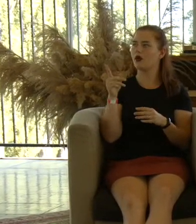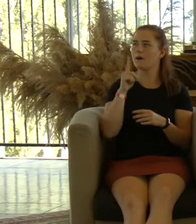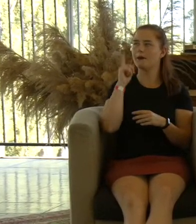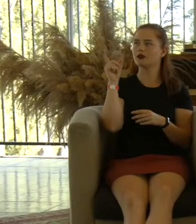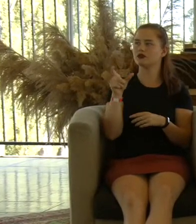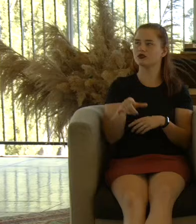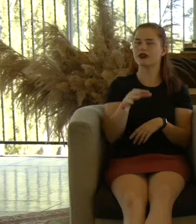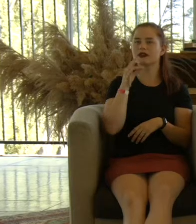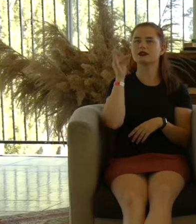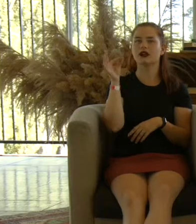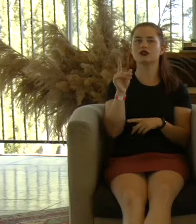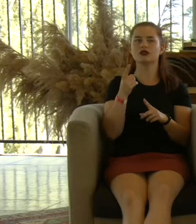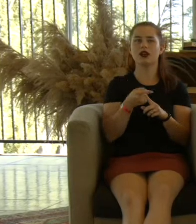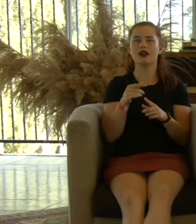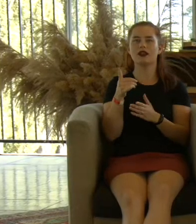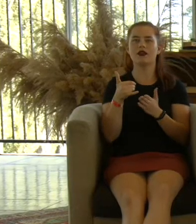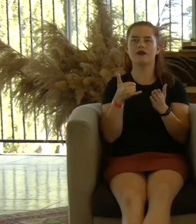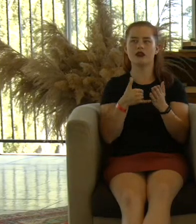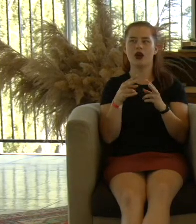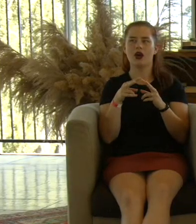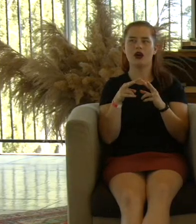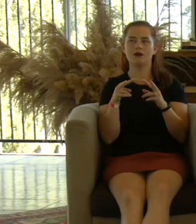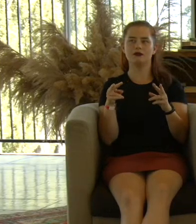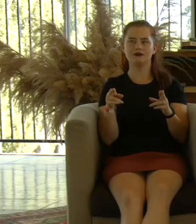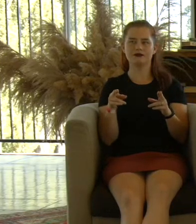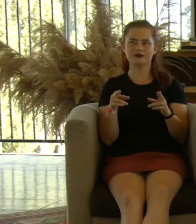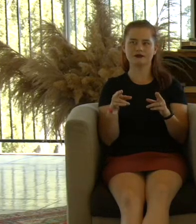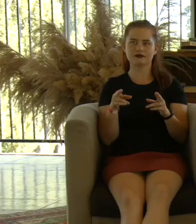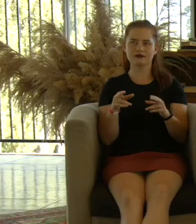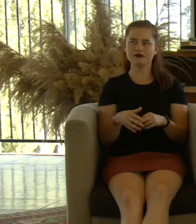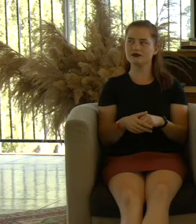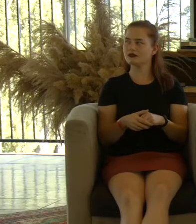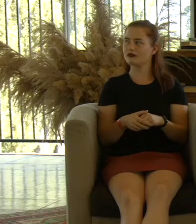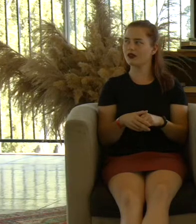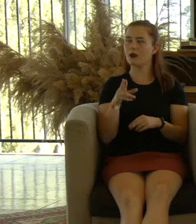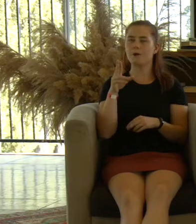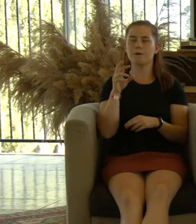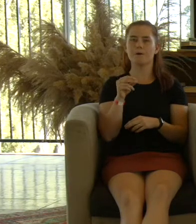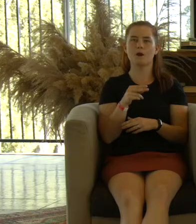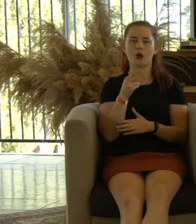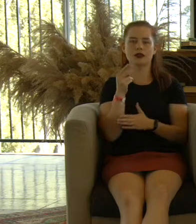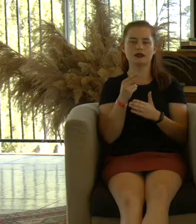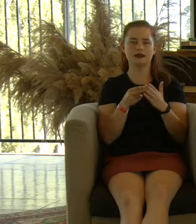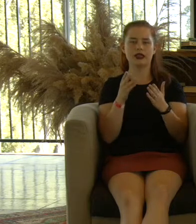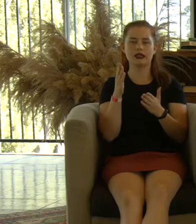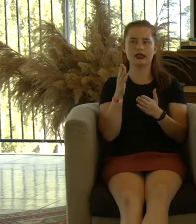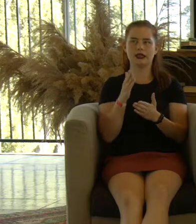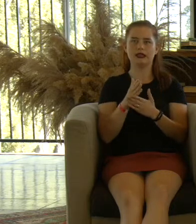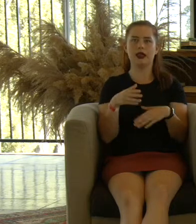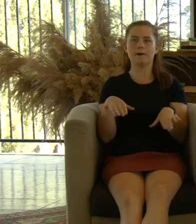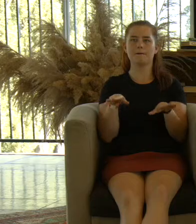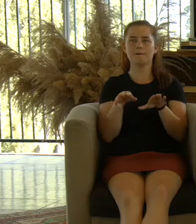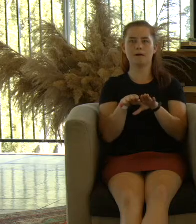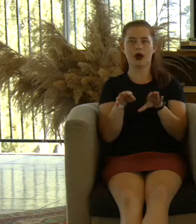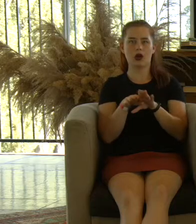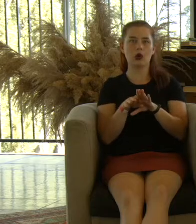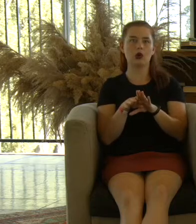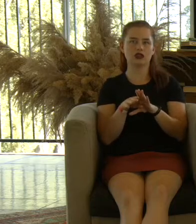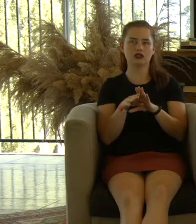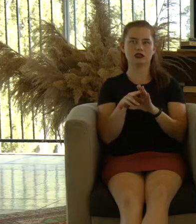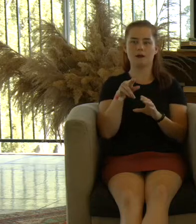человек, он сказал, что вот это вино, это то же самое, что… А, по цвету, да. Вот есть вот, вина схожей стилистики. Там есть